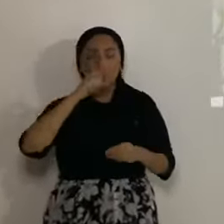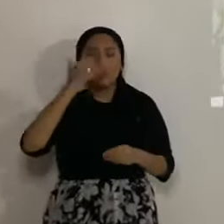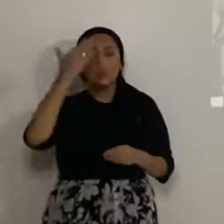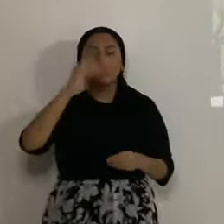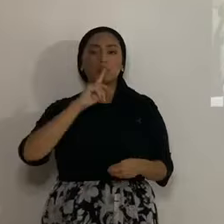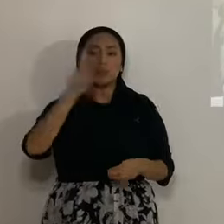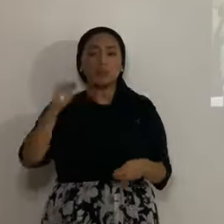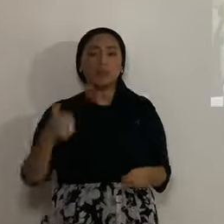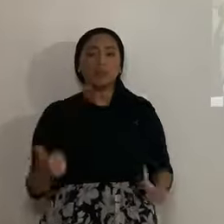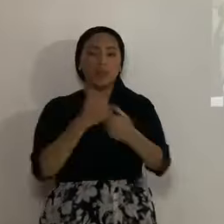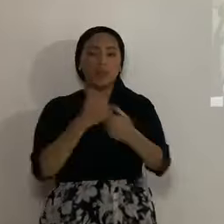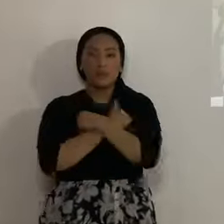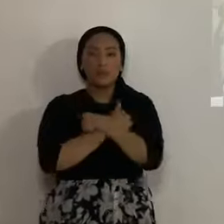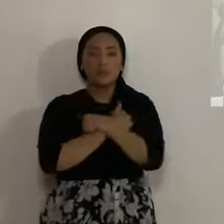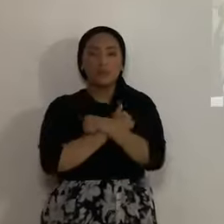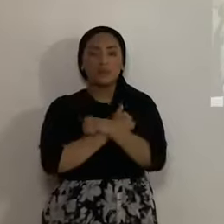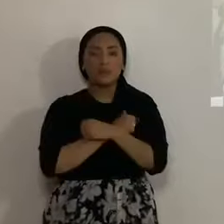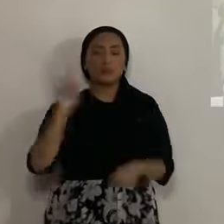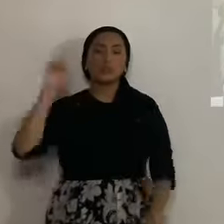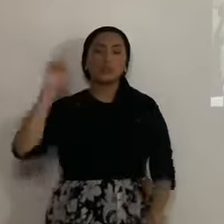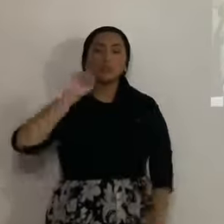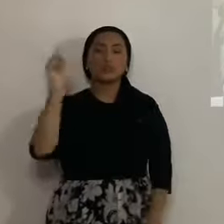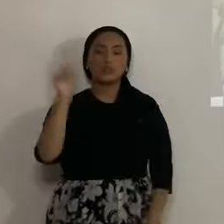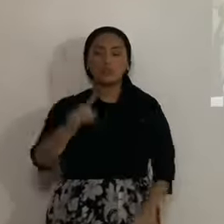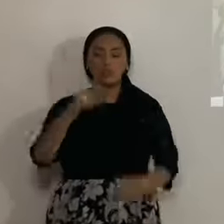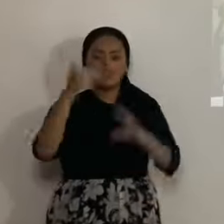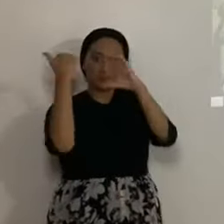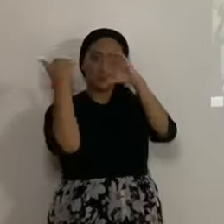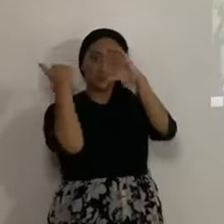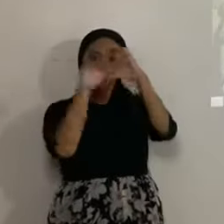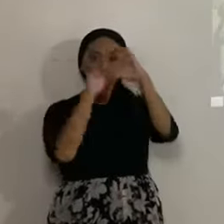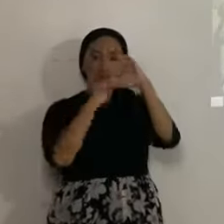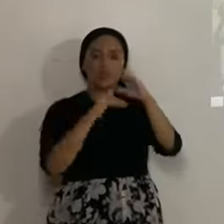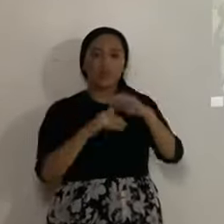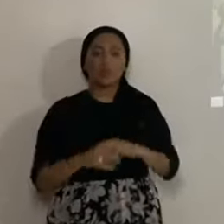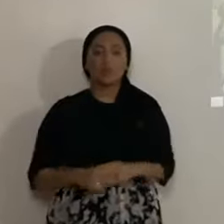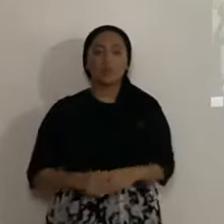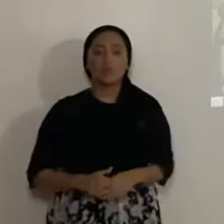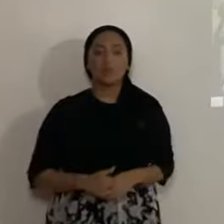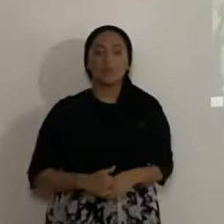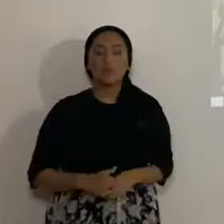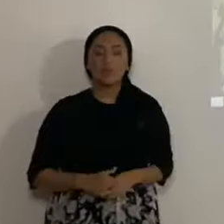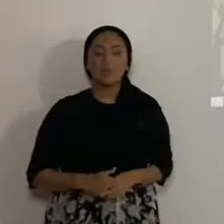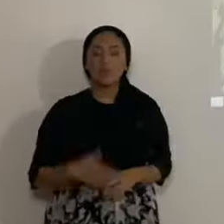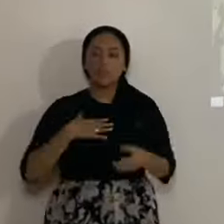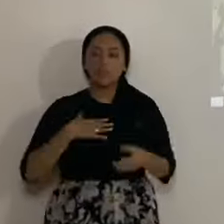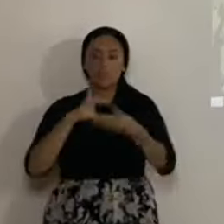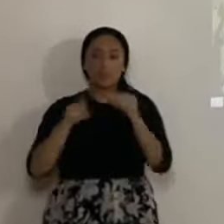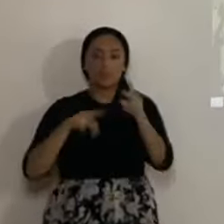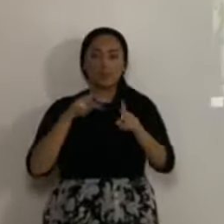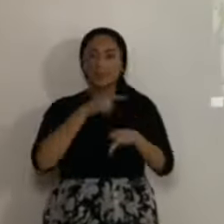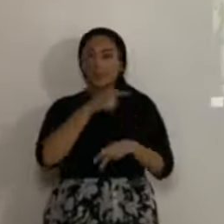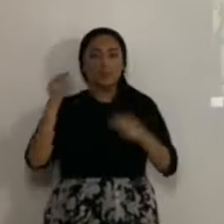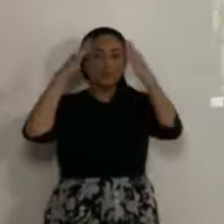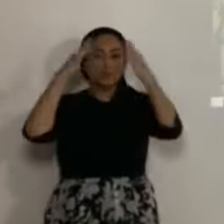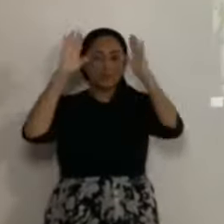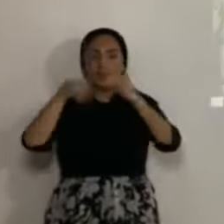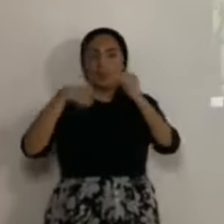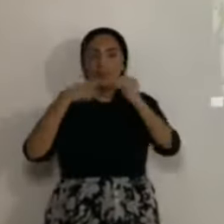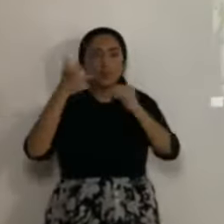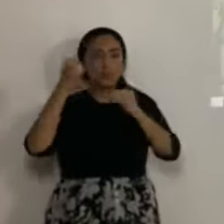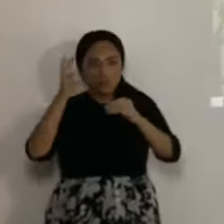verdadero amor, manda sus mensajeros, pero estoy hablando de la gente que no conoce a Yahshua,